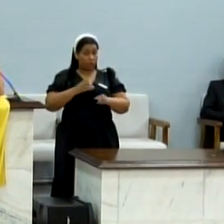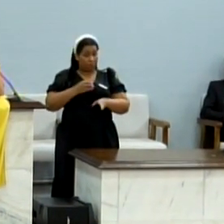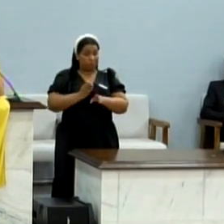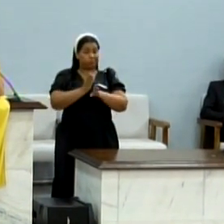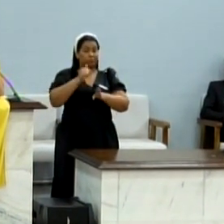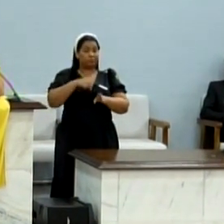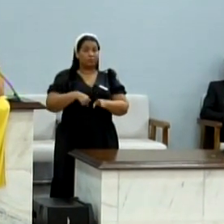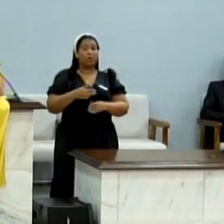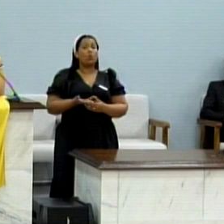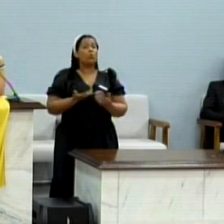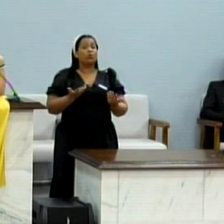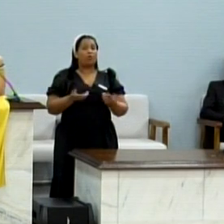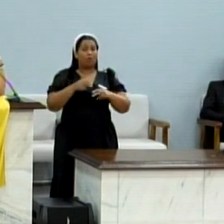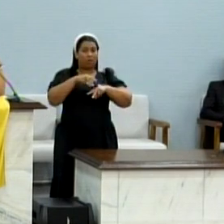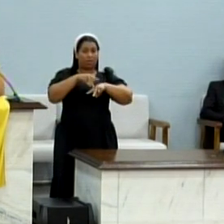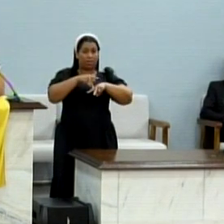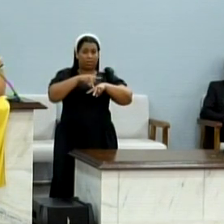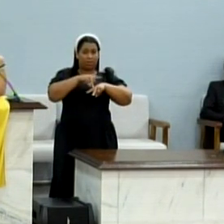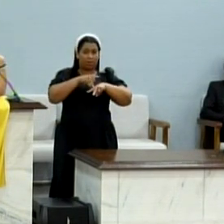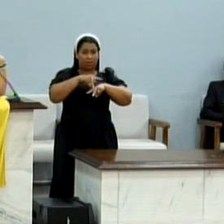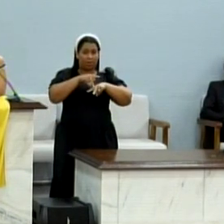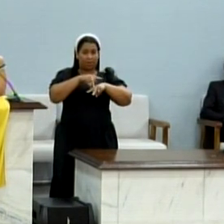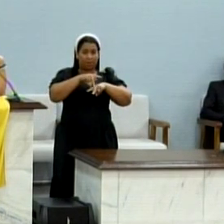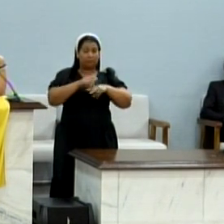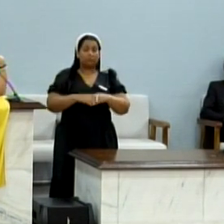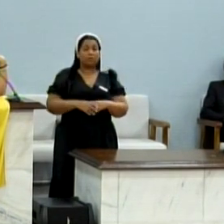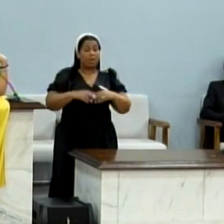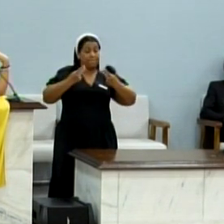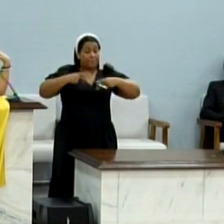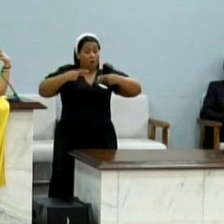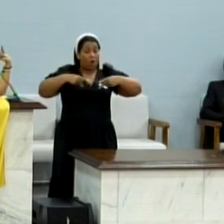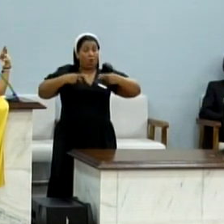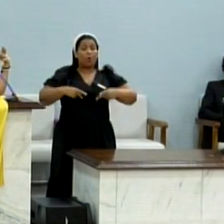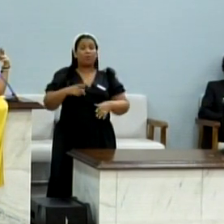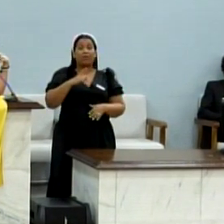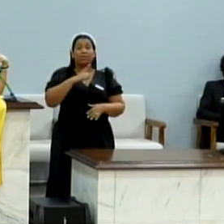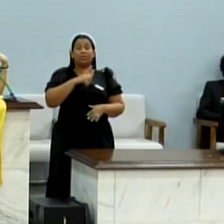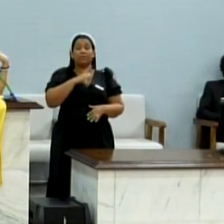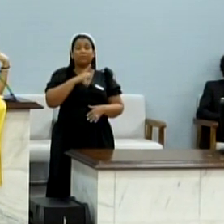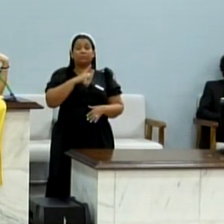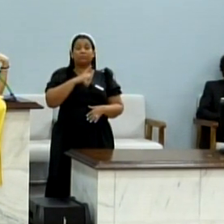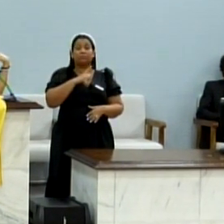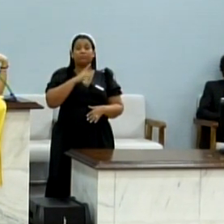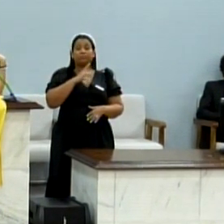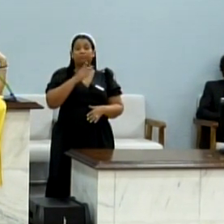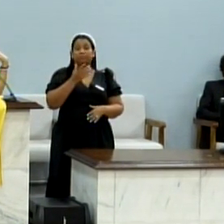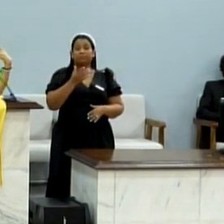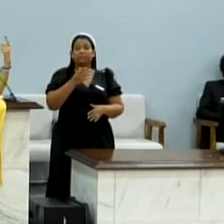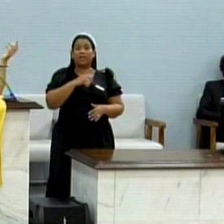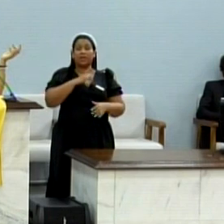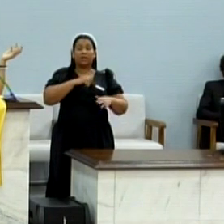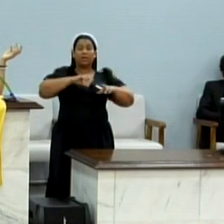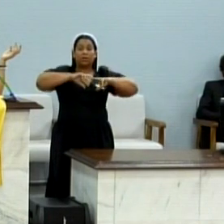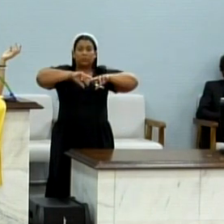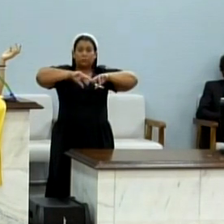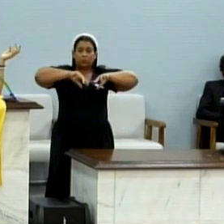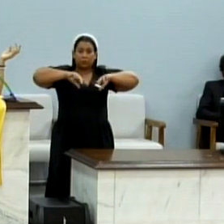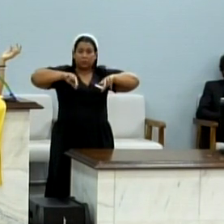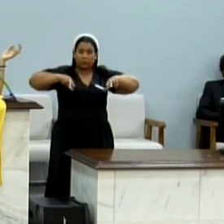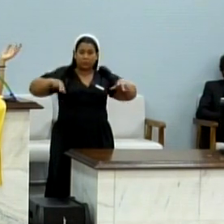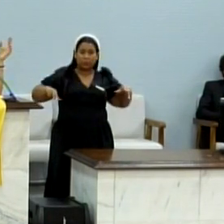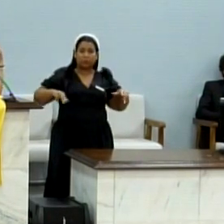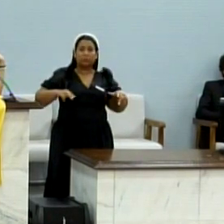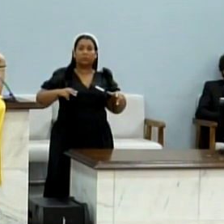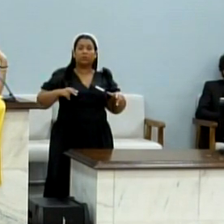que chama intersexo, que é quando o bebê biologicamente, ele não tem, ele tem variações nas características